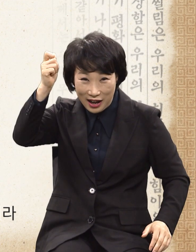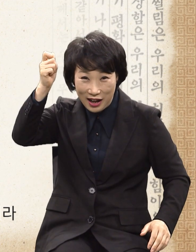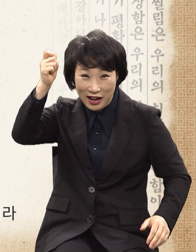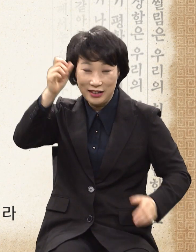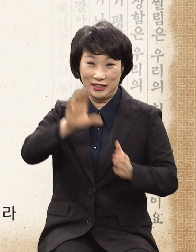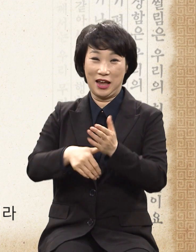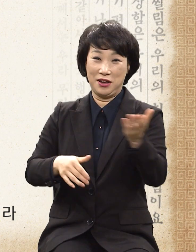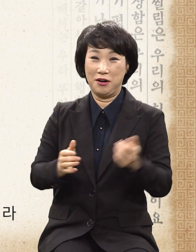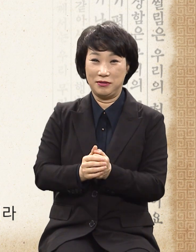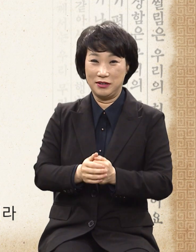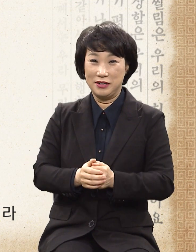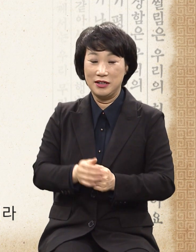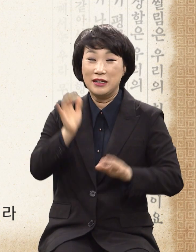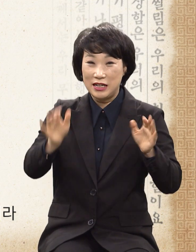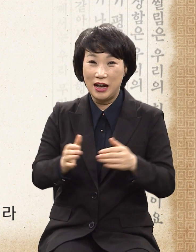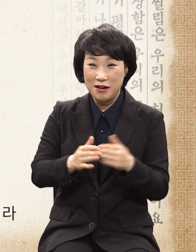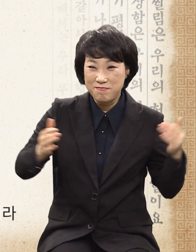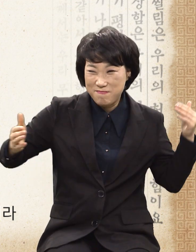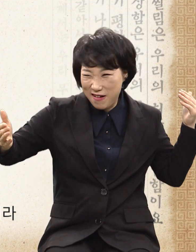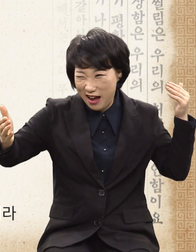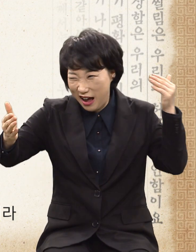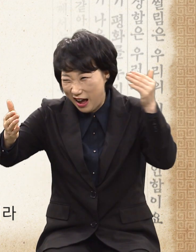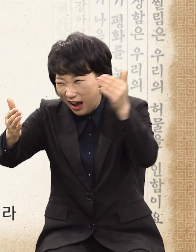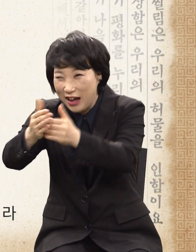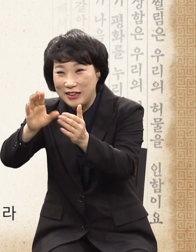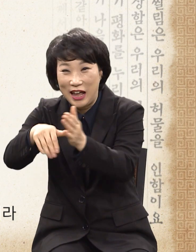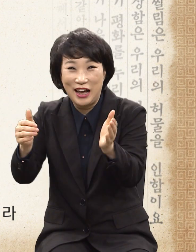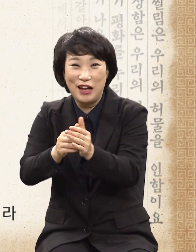경기장에서 경기가 끝날 때까지